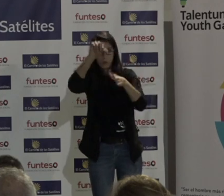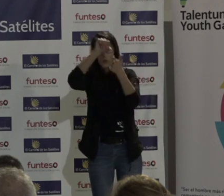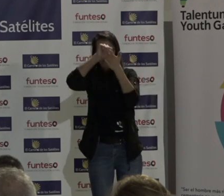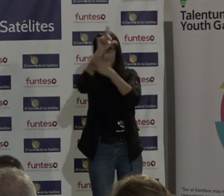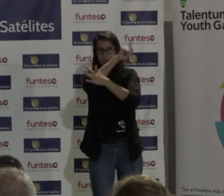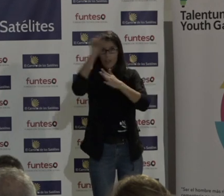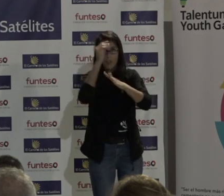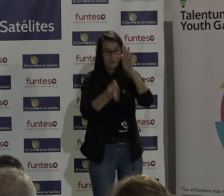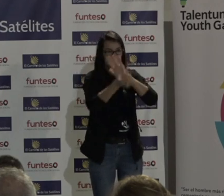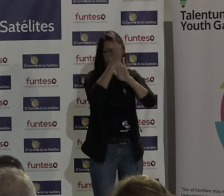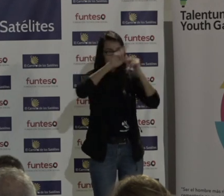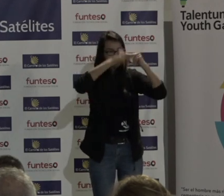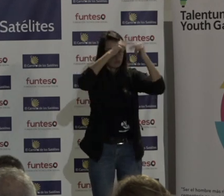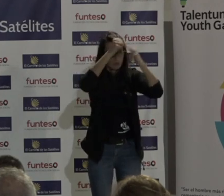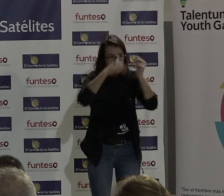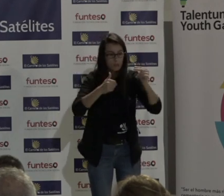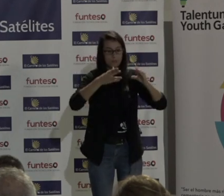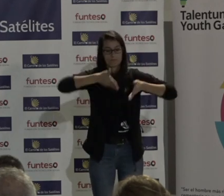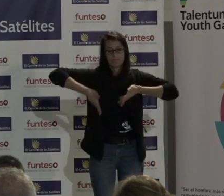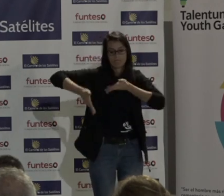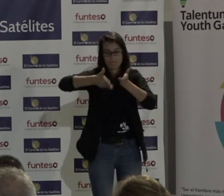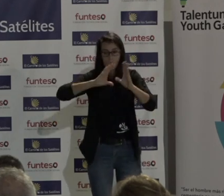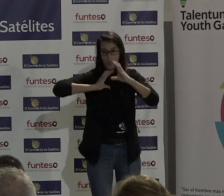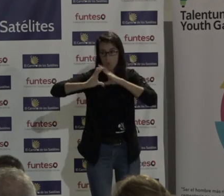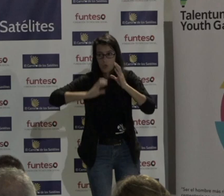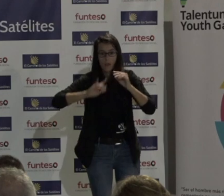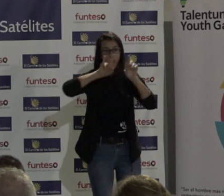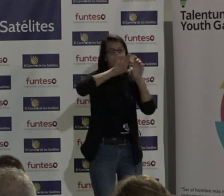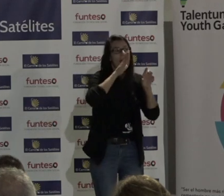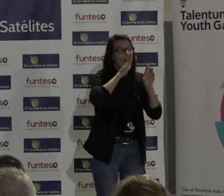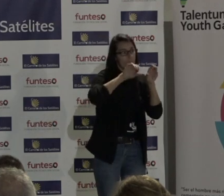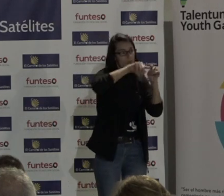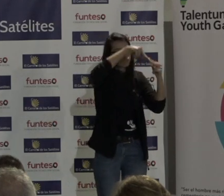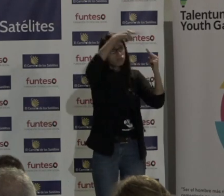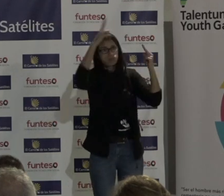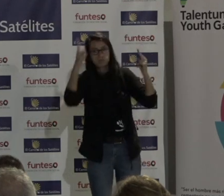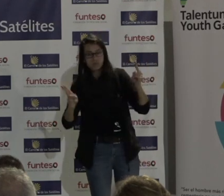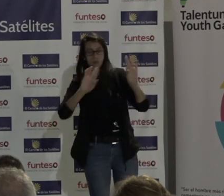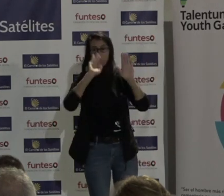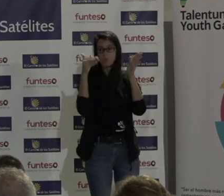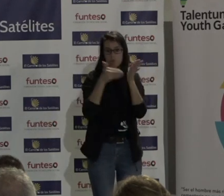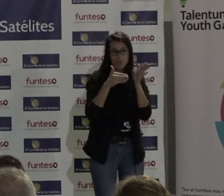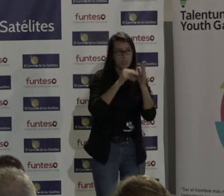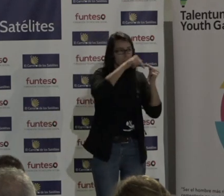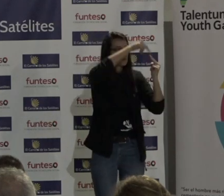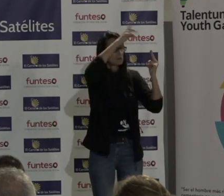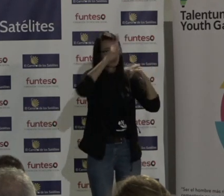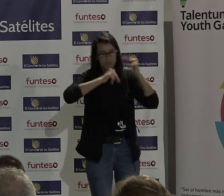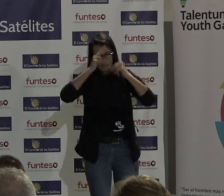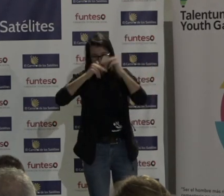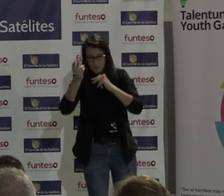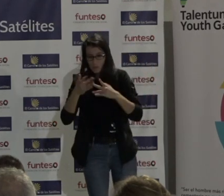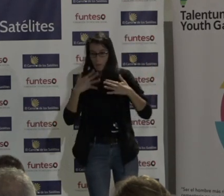toda Europa, las vías de comunicación, los acueductos, los puertos. No es exagerado pensar que